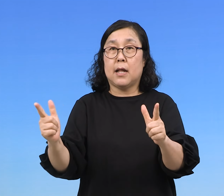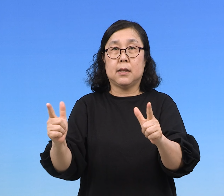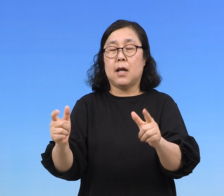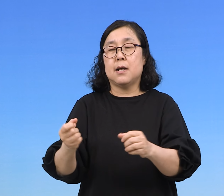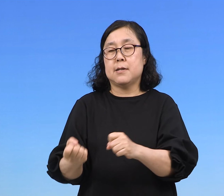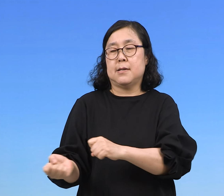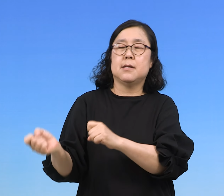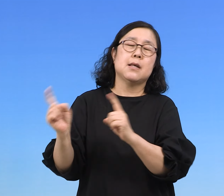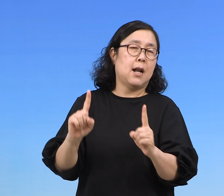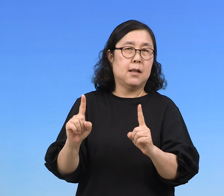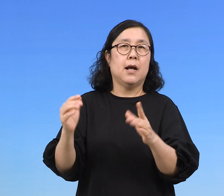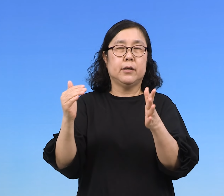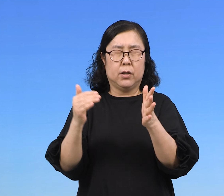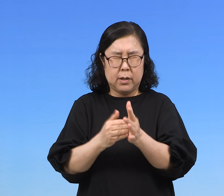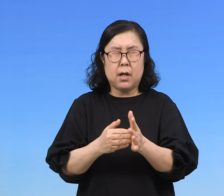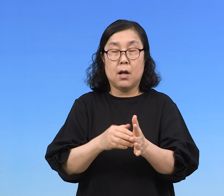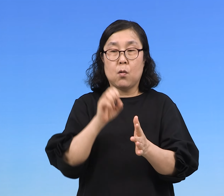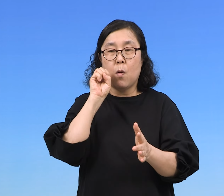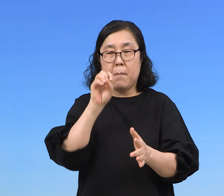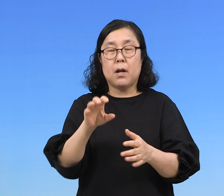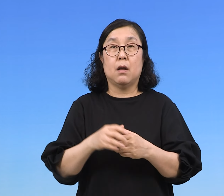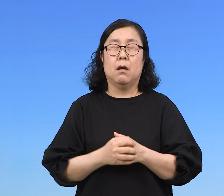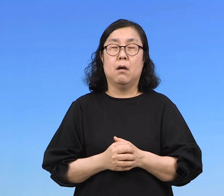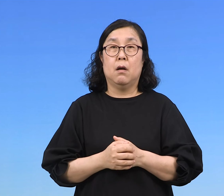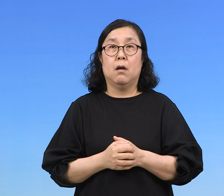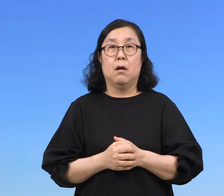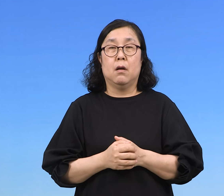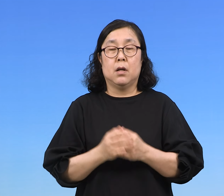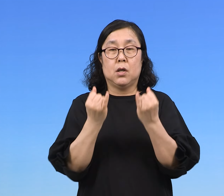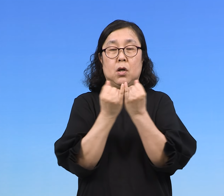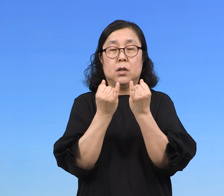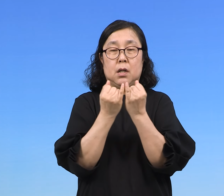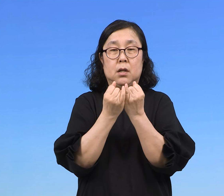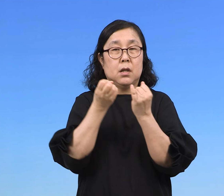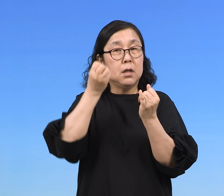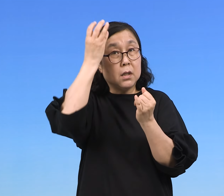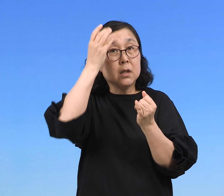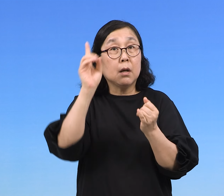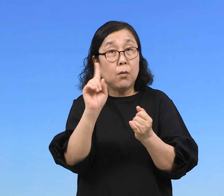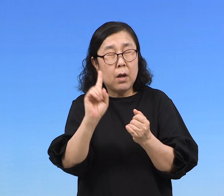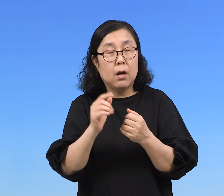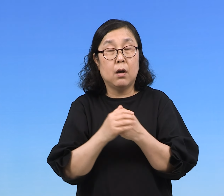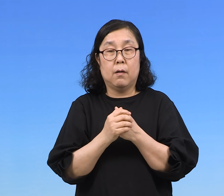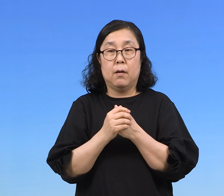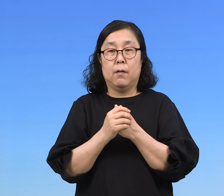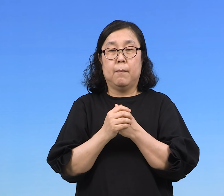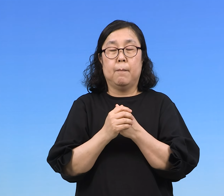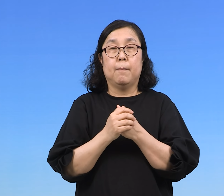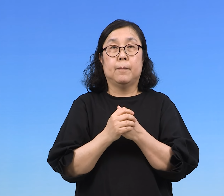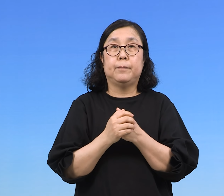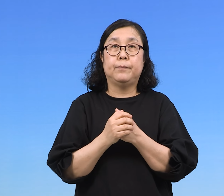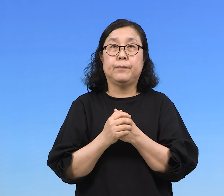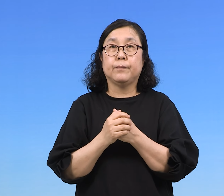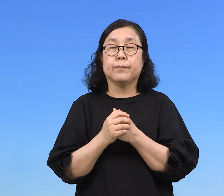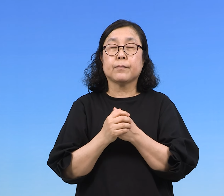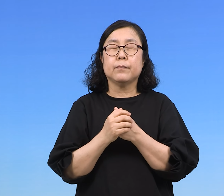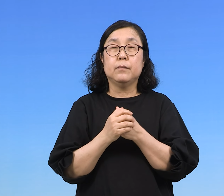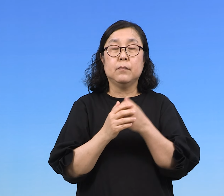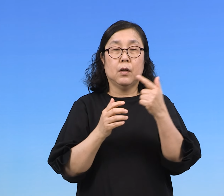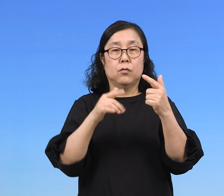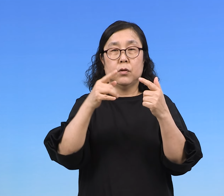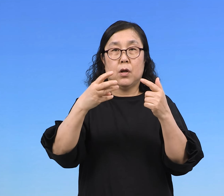살아나셨느니라. 여러분, 지금 이 여인들이 놓치고 있는 게 뭡니까? 뭘 놓쳤습니까? 6절을 다시 한번